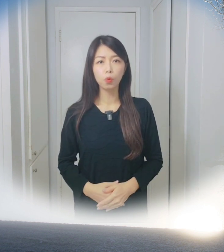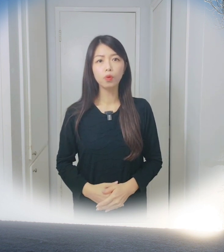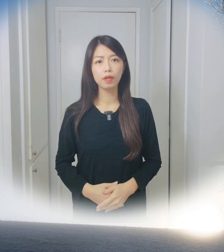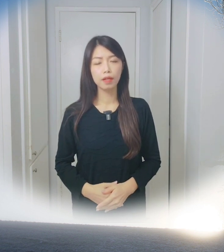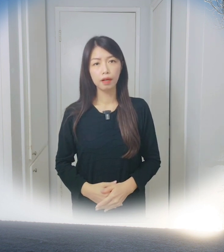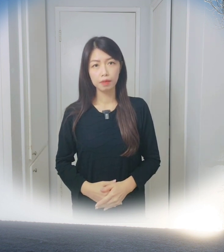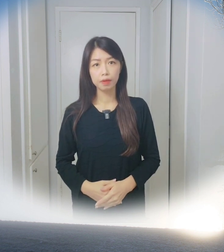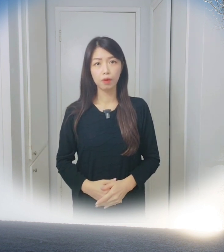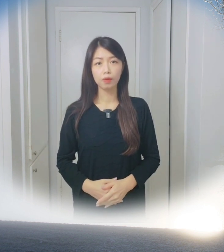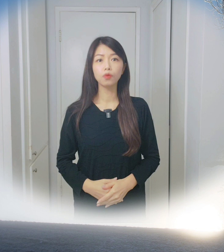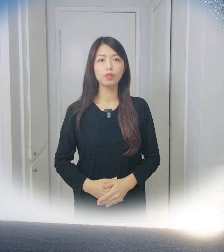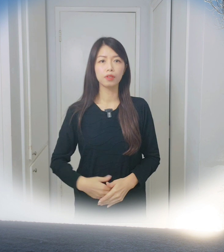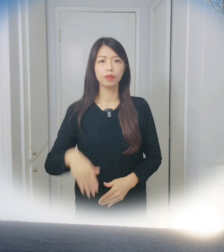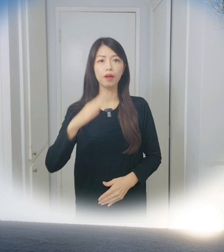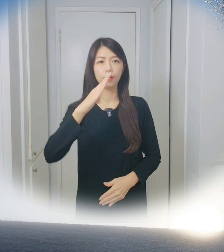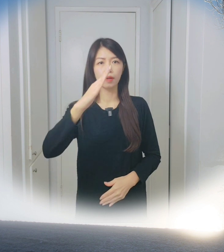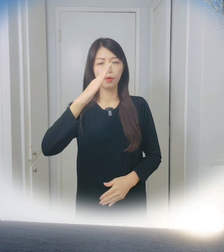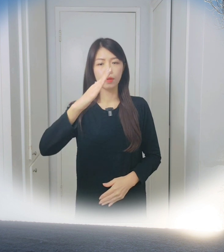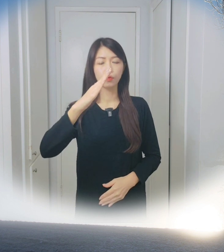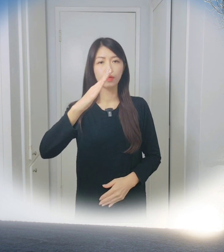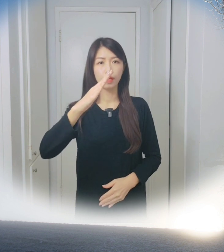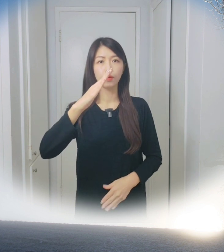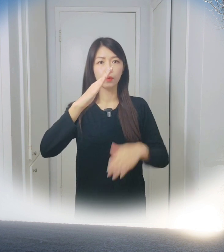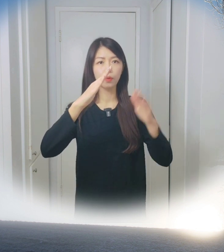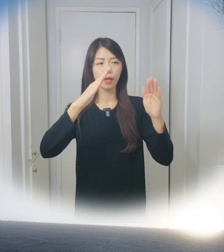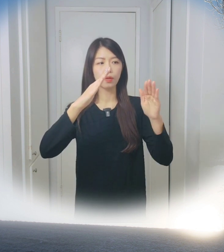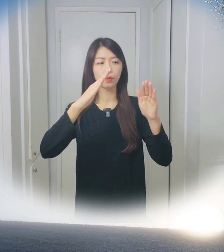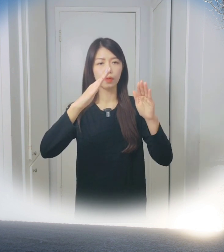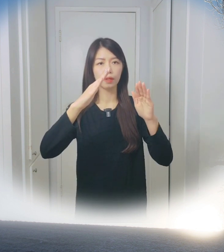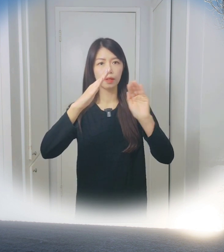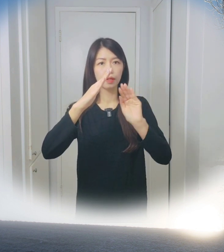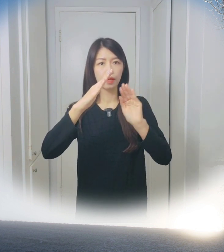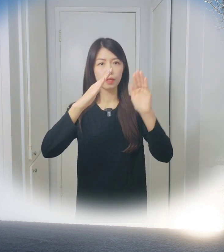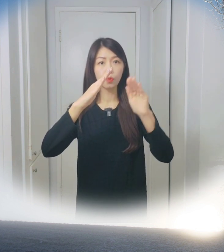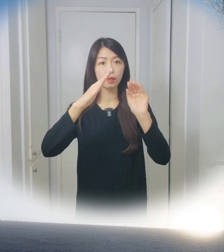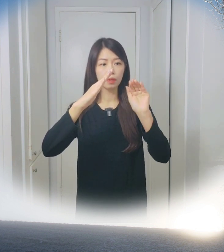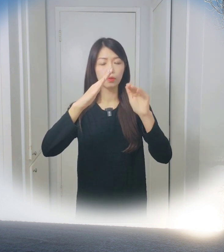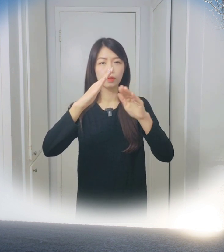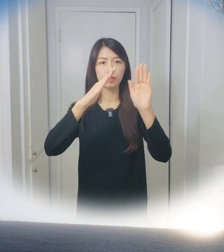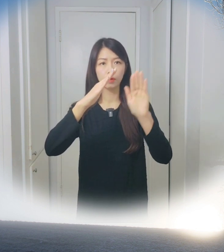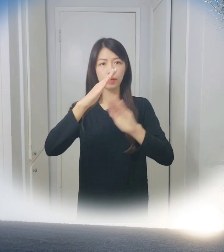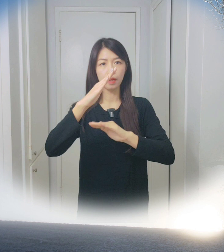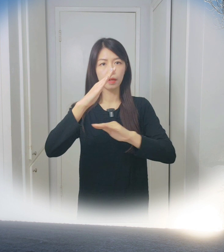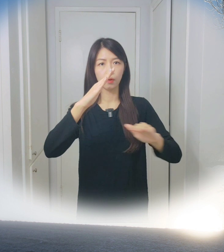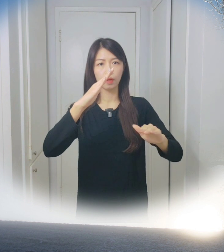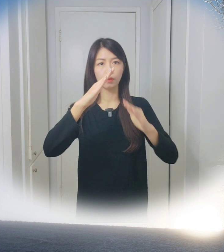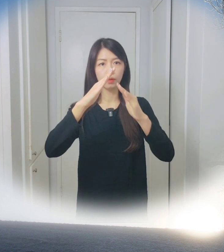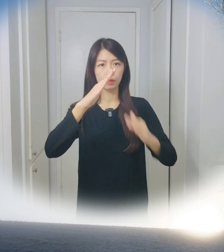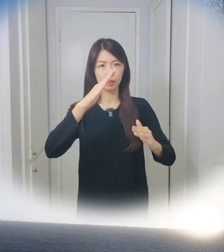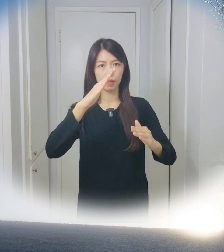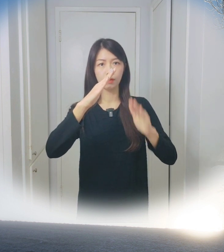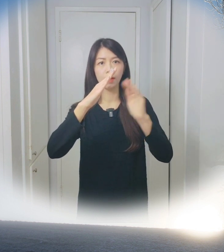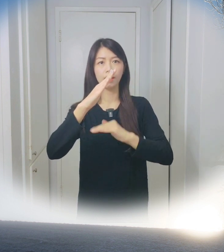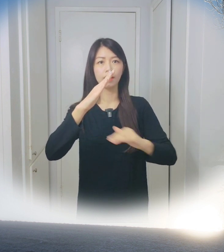한문 공공자를 생각하시면서 써주시는 건데요. 왼손은 그대로 있고 다른 손은 사실 손끝으로 쓰시는 건데 이렇게